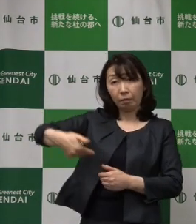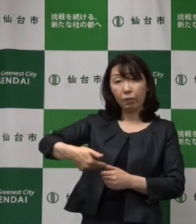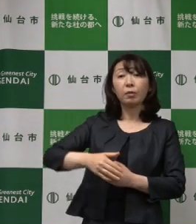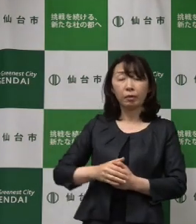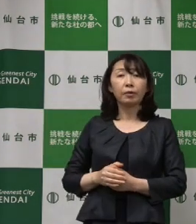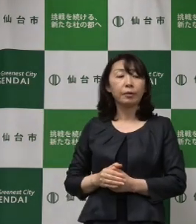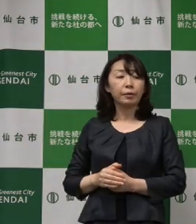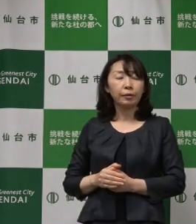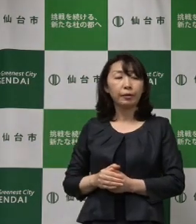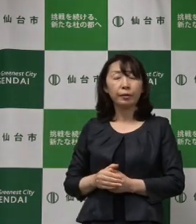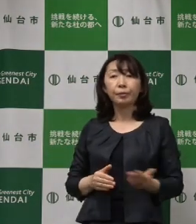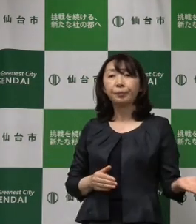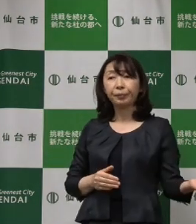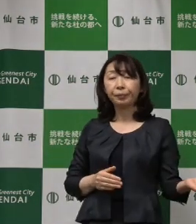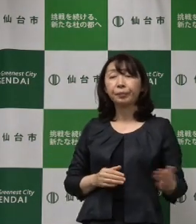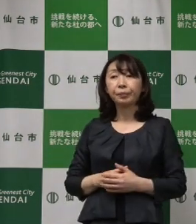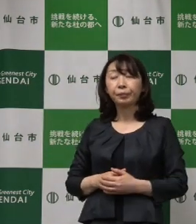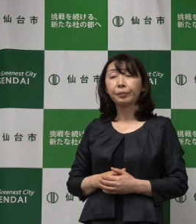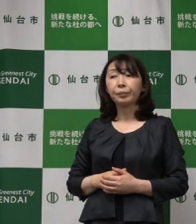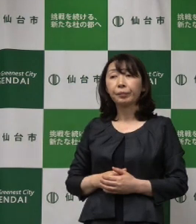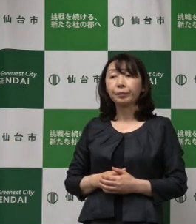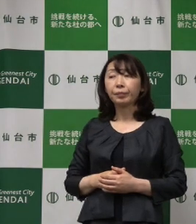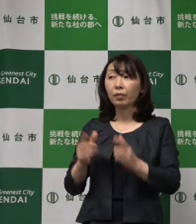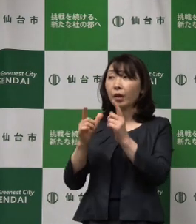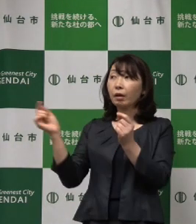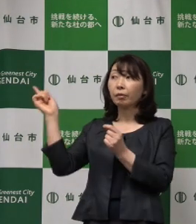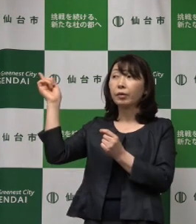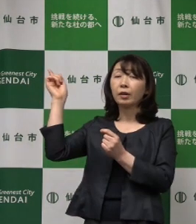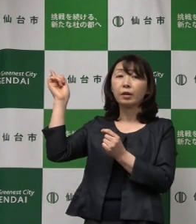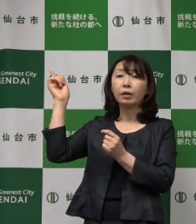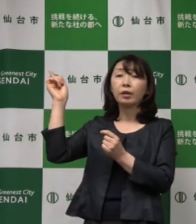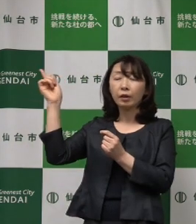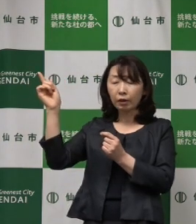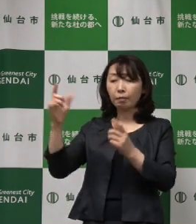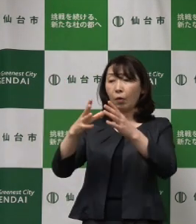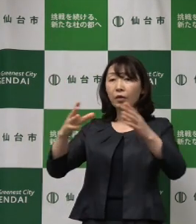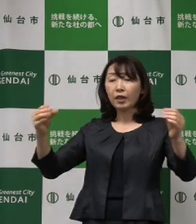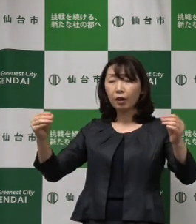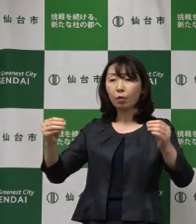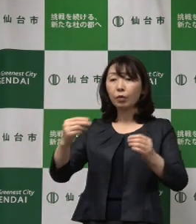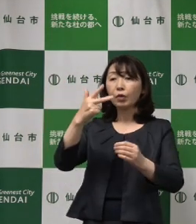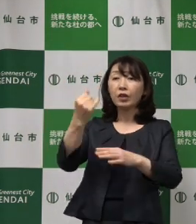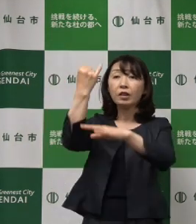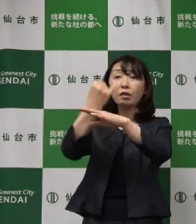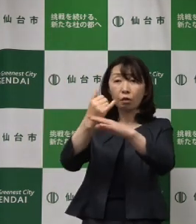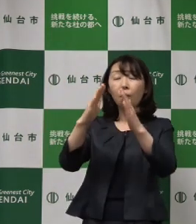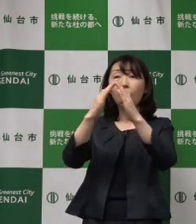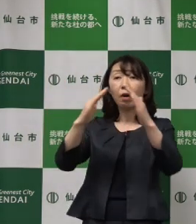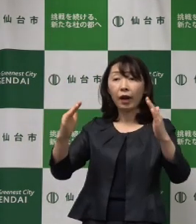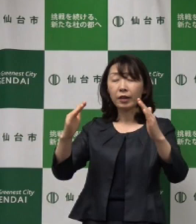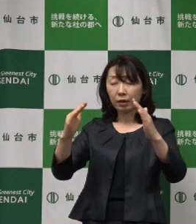ですね、全国市長会 等々も含めてですけれども